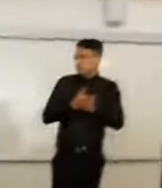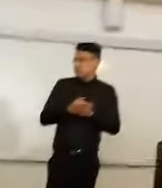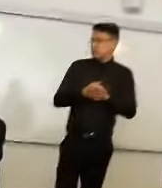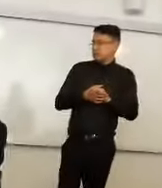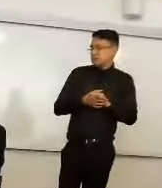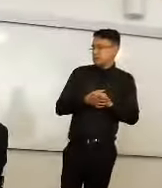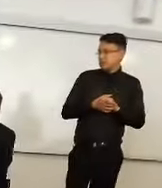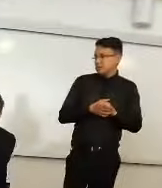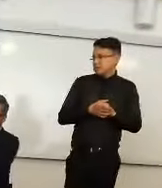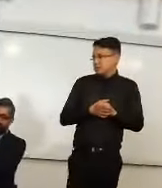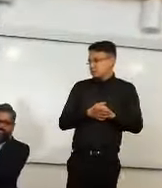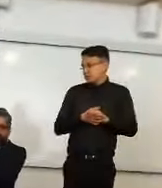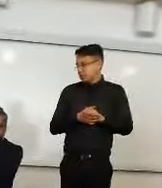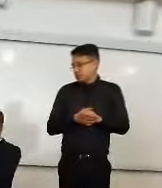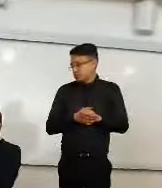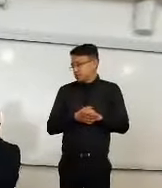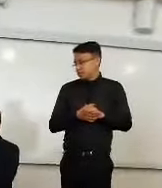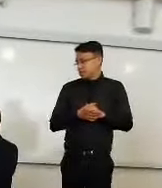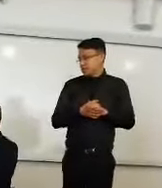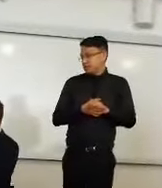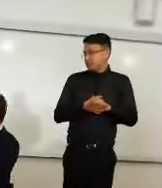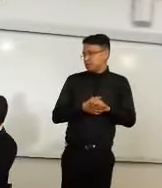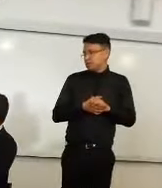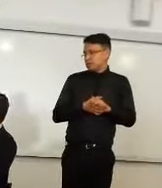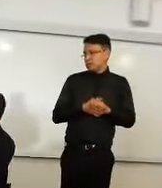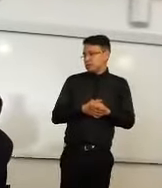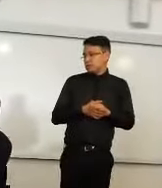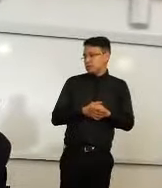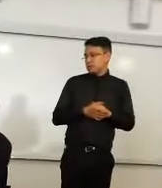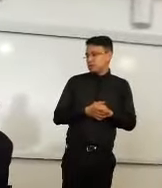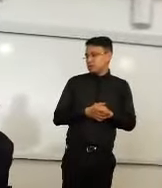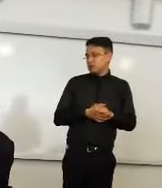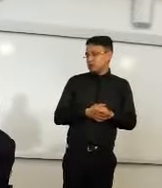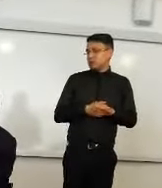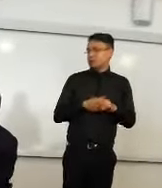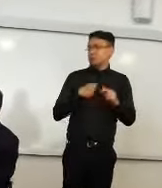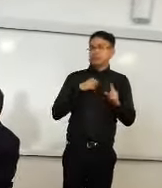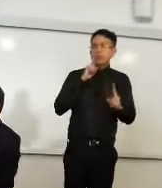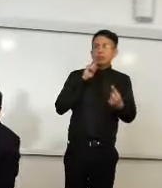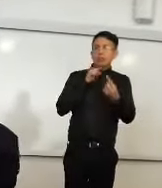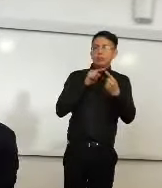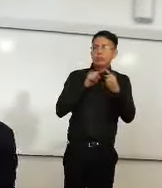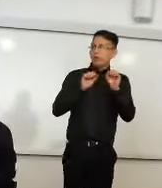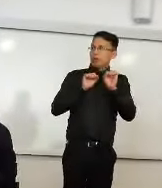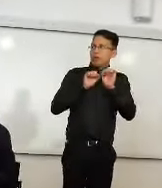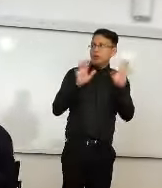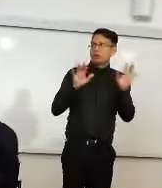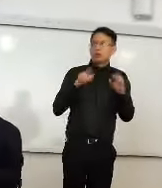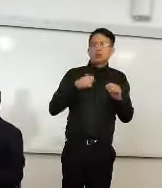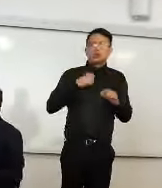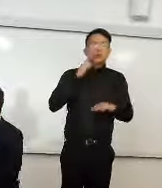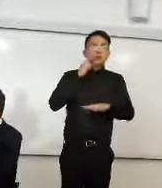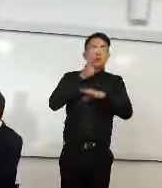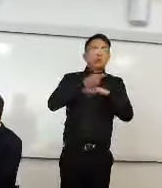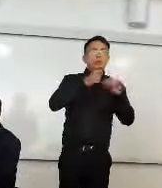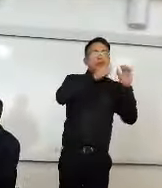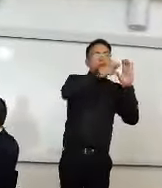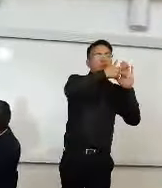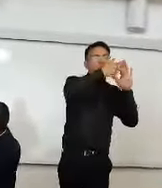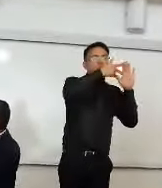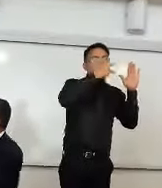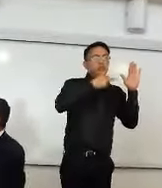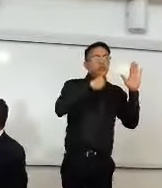Okay. Bueno, frente al contenido, tenemos un objeto que estaba claro, digamos, en el marco de la orden dada por la Corte. Esta